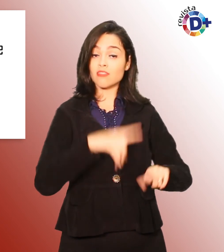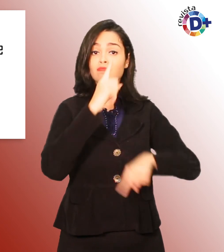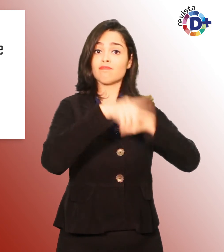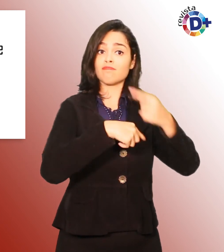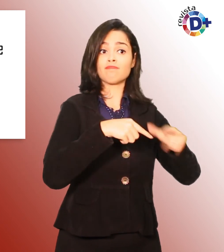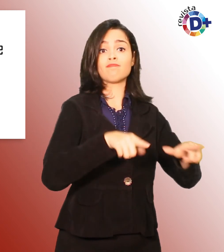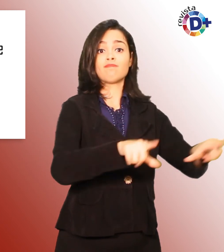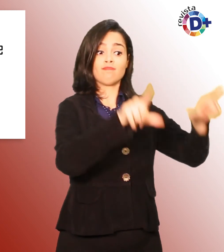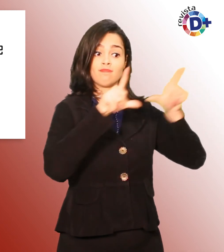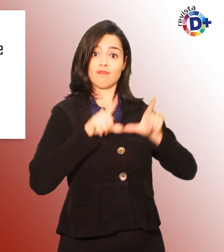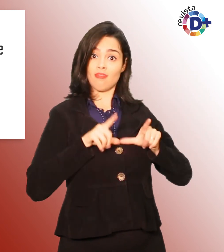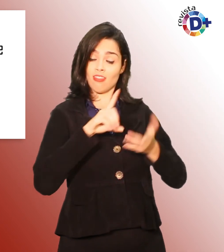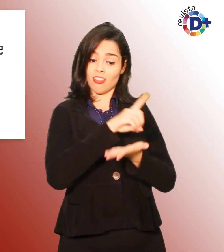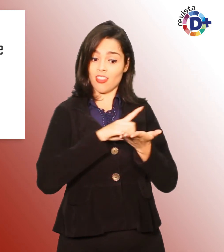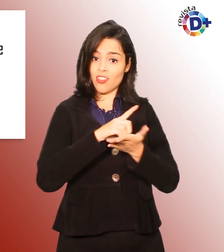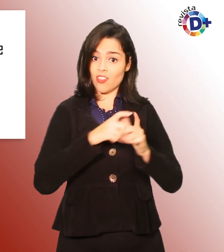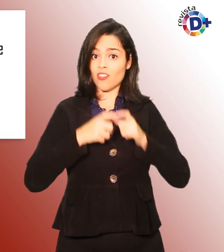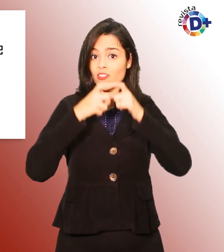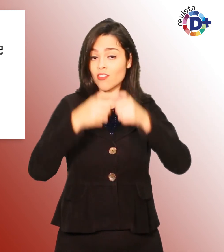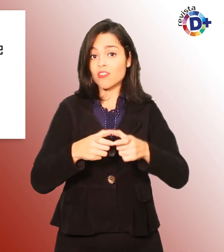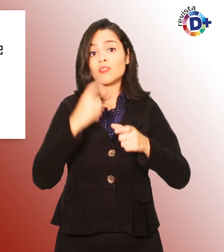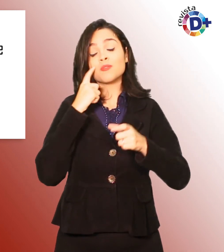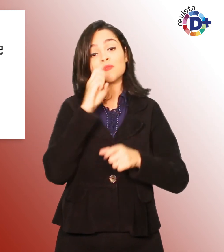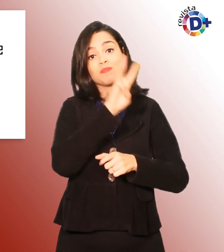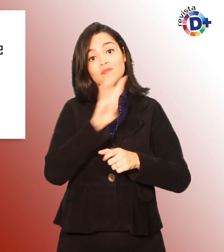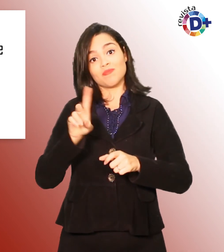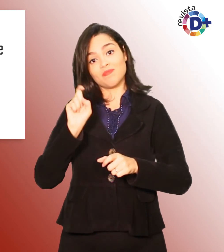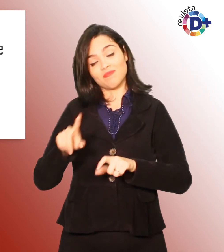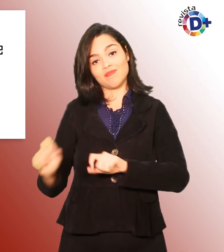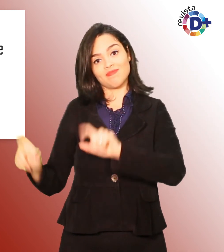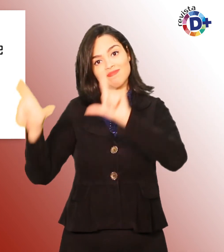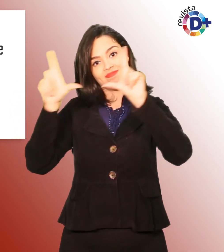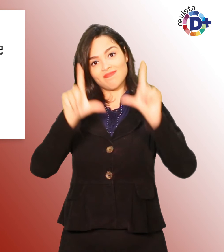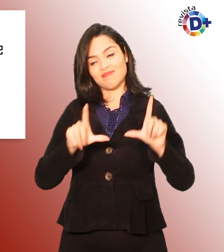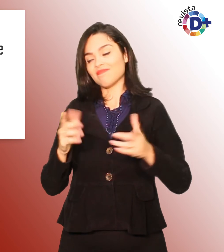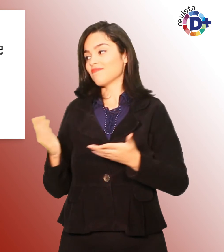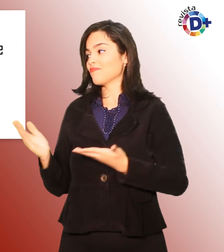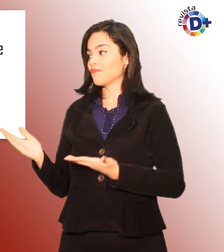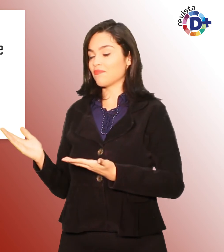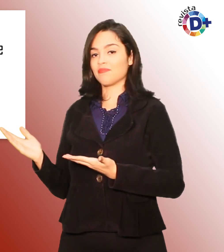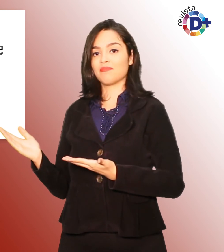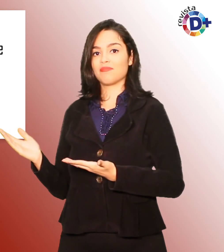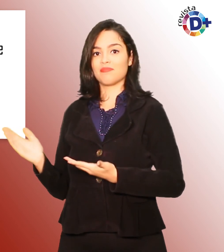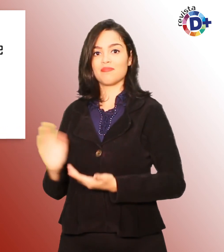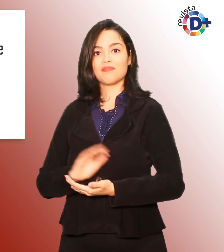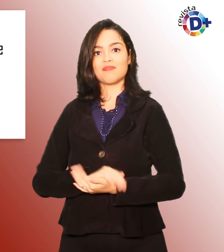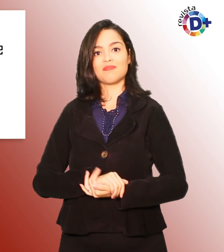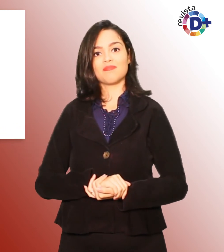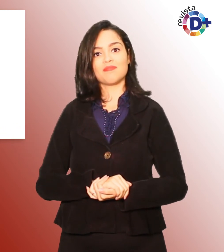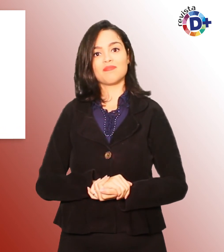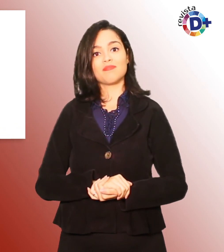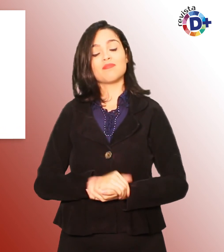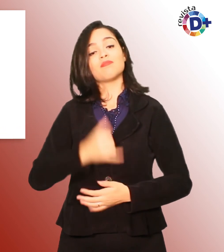e confirmação de presença pelo link coletivo entra na roda telefone tv de